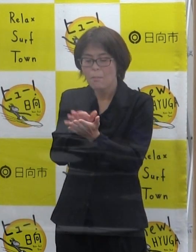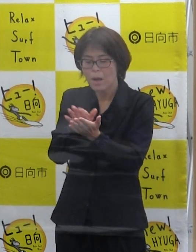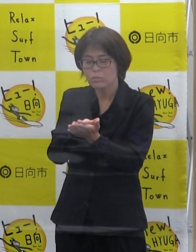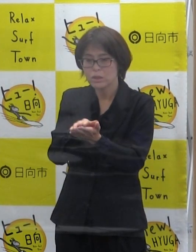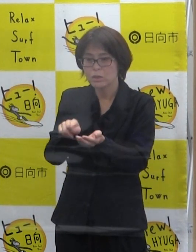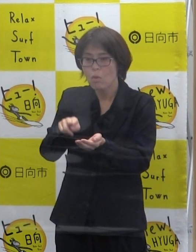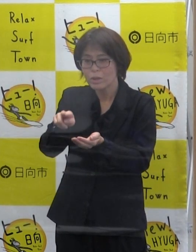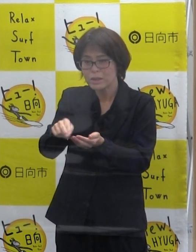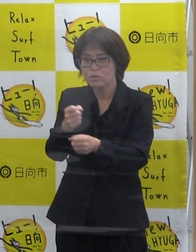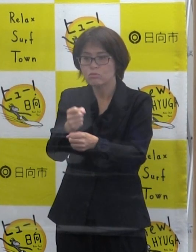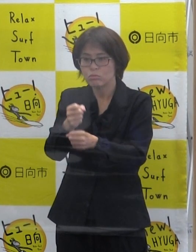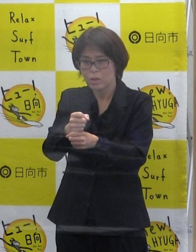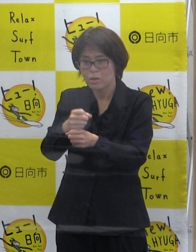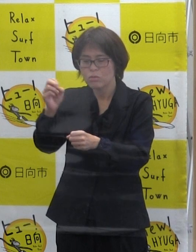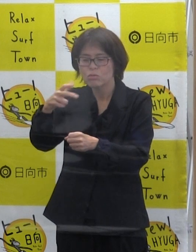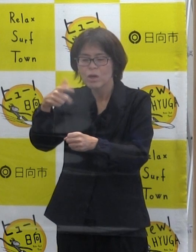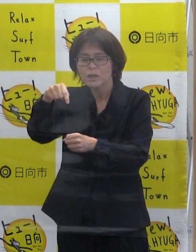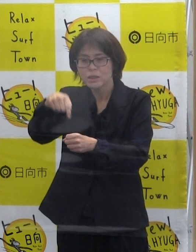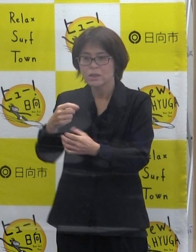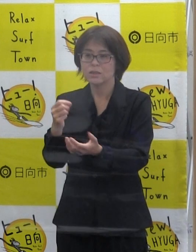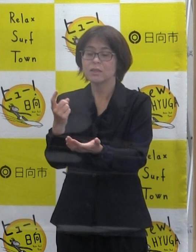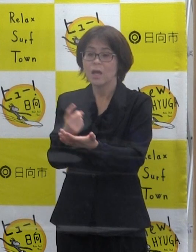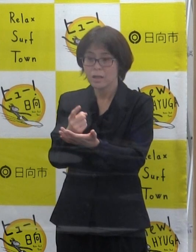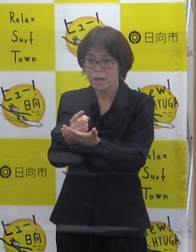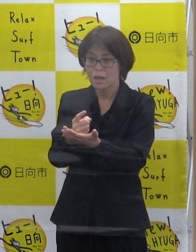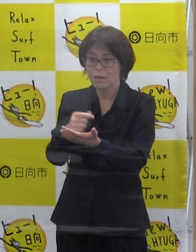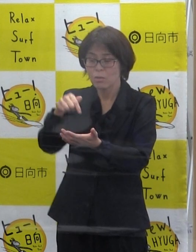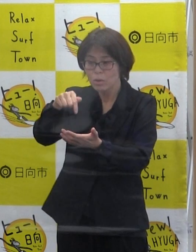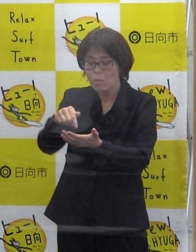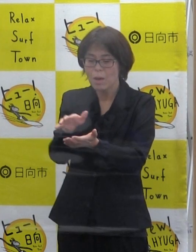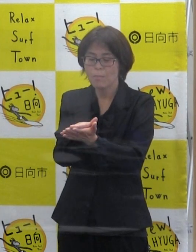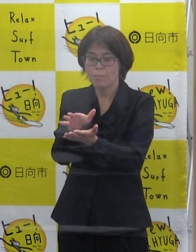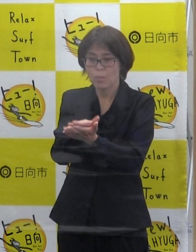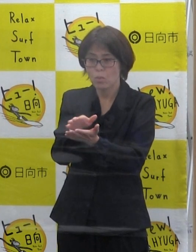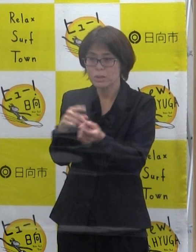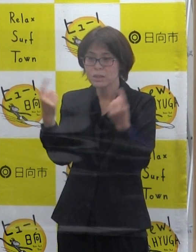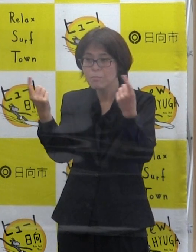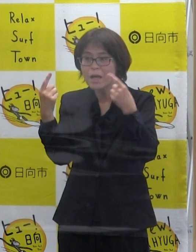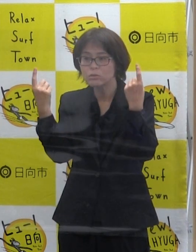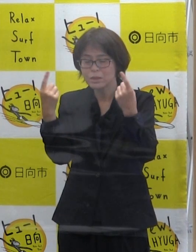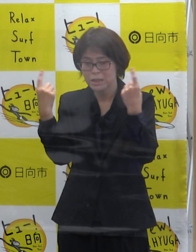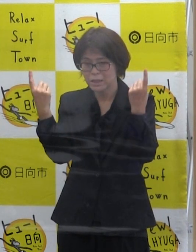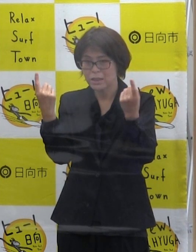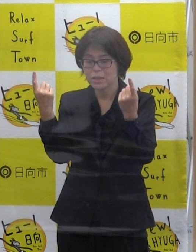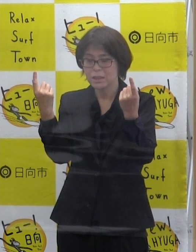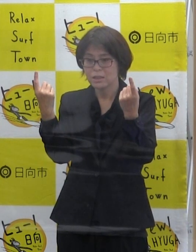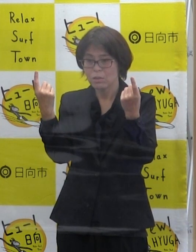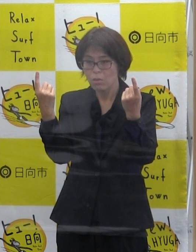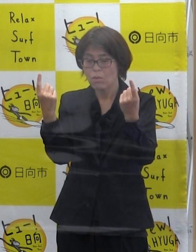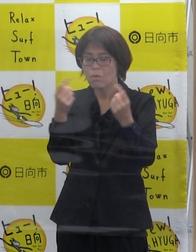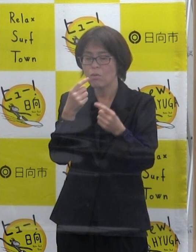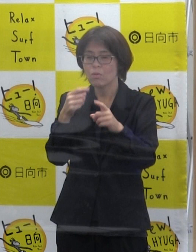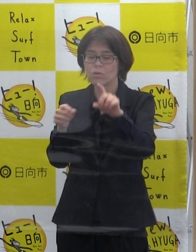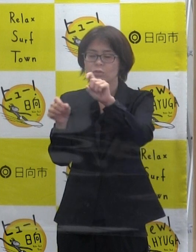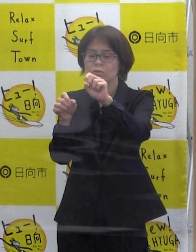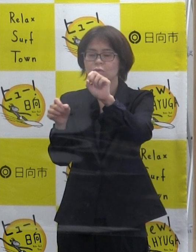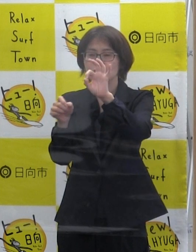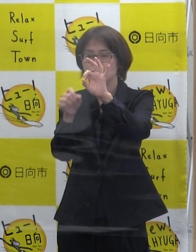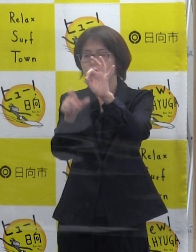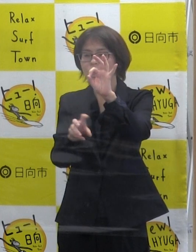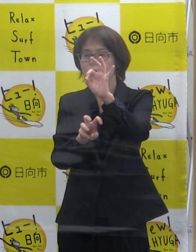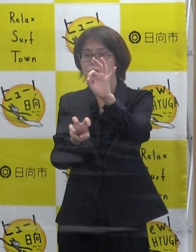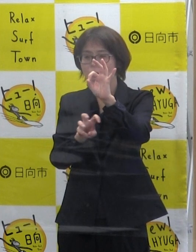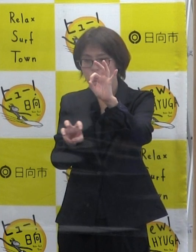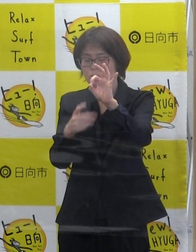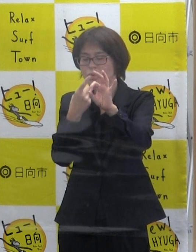地である本市では、日向はまぐり鯉師祭りを10月30日日曜日に開催をします。